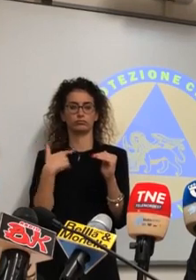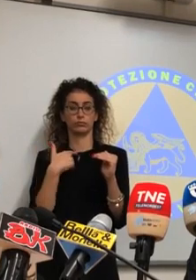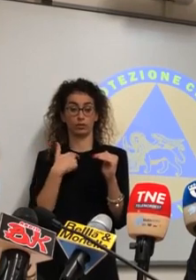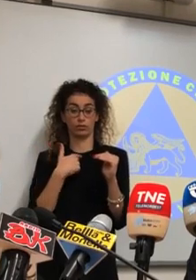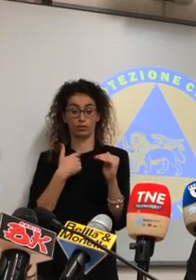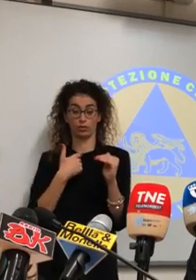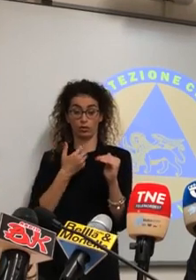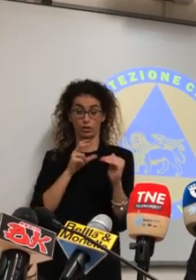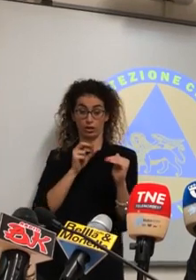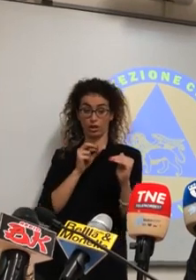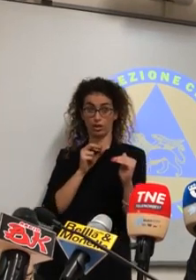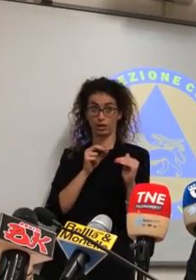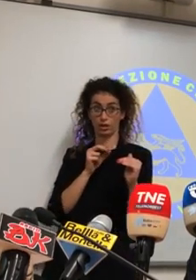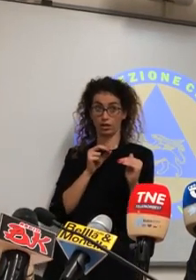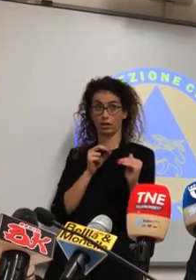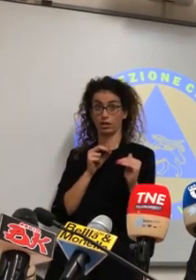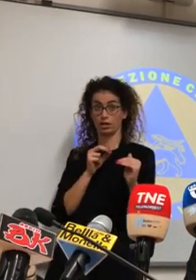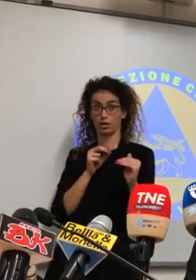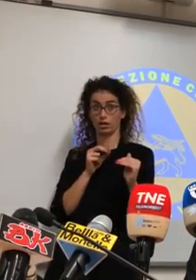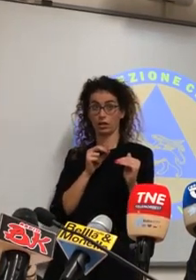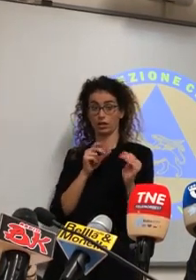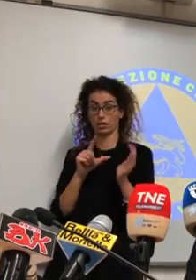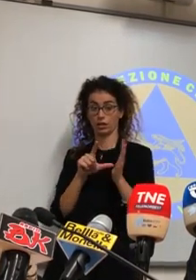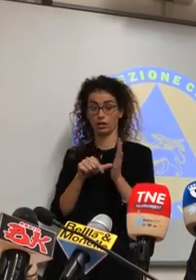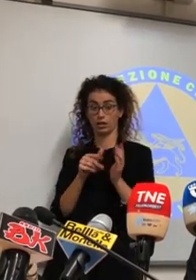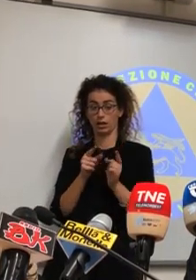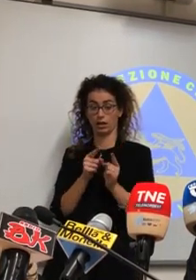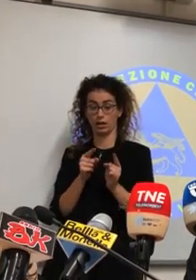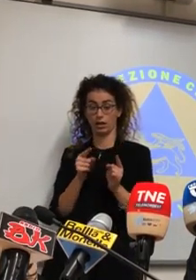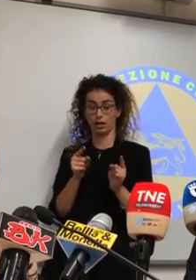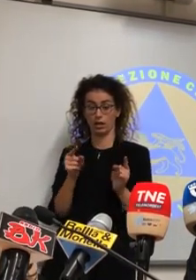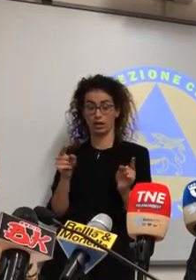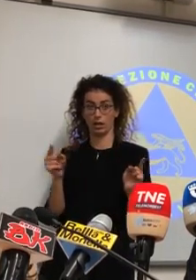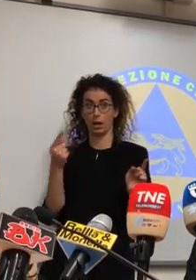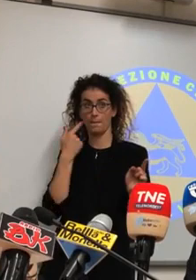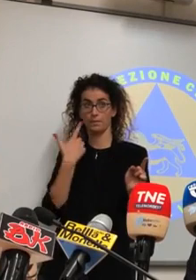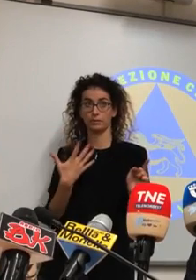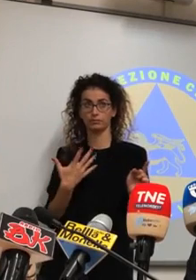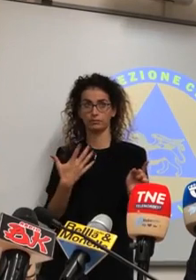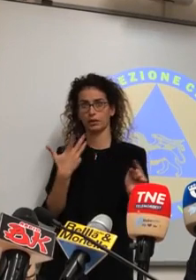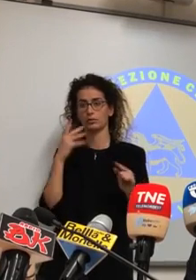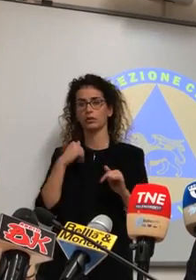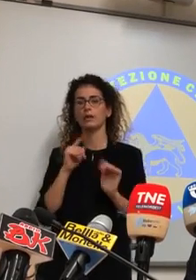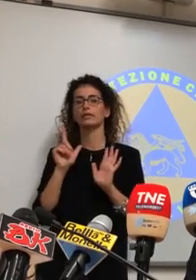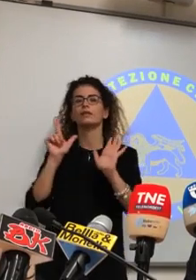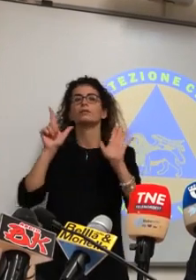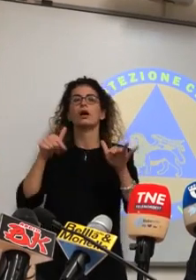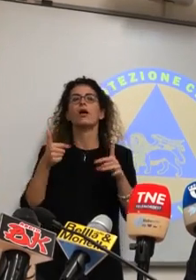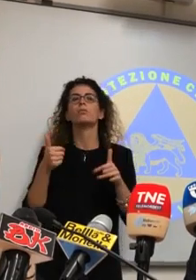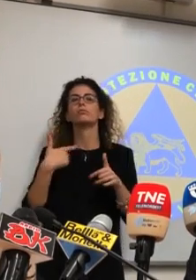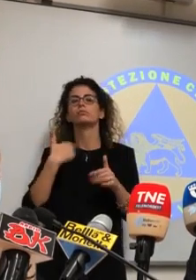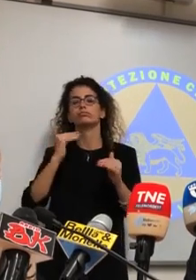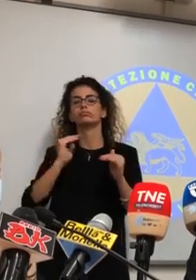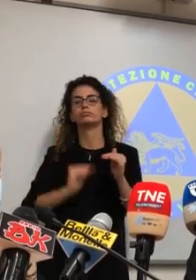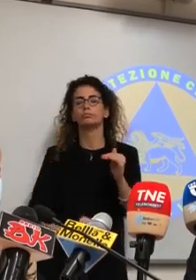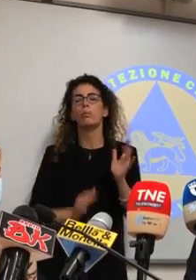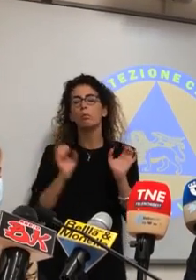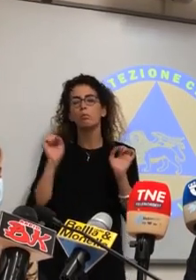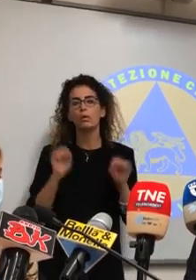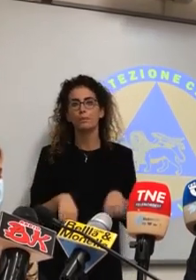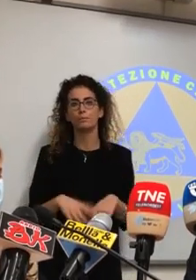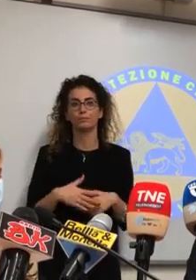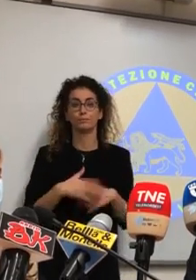mio 30 durerà per quanto tempo, la prossima settimana potrebbe anche essere sceso.